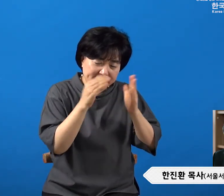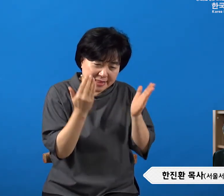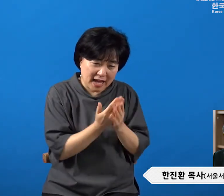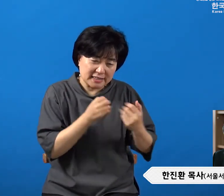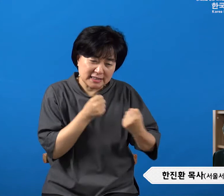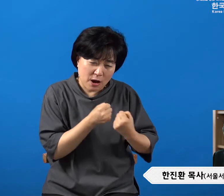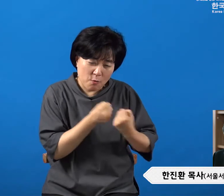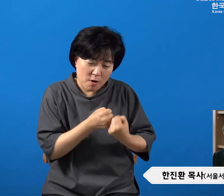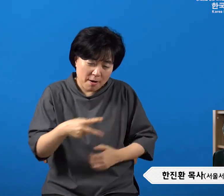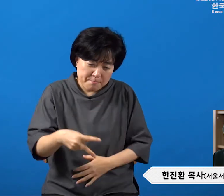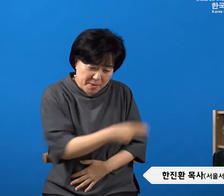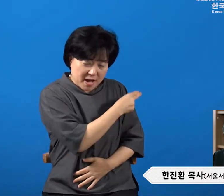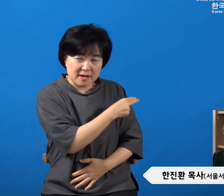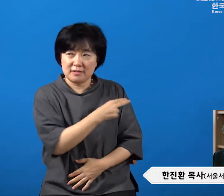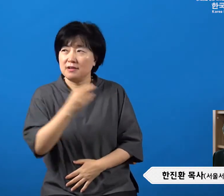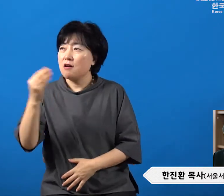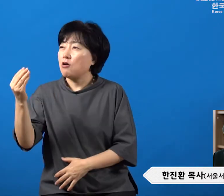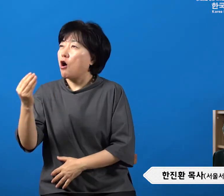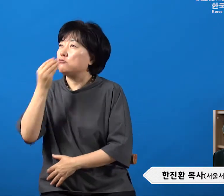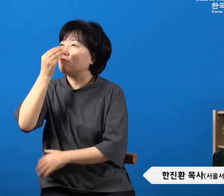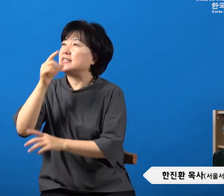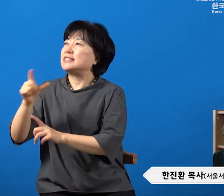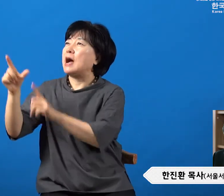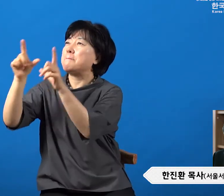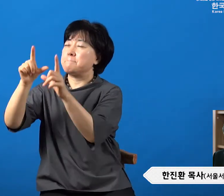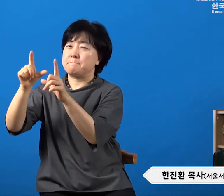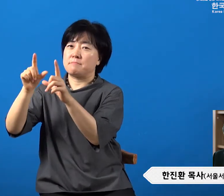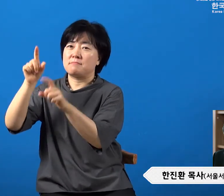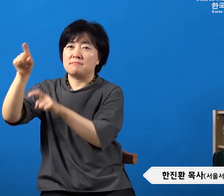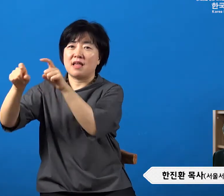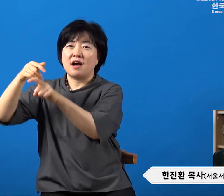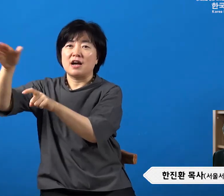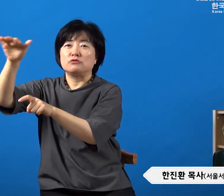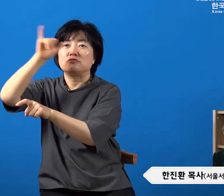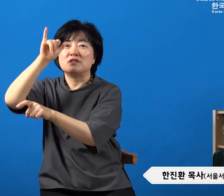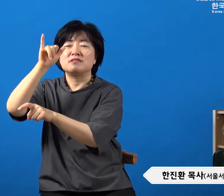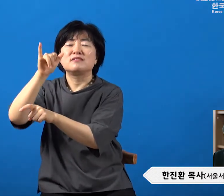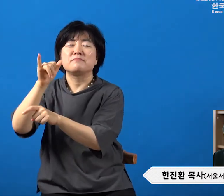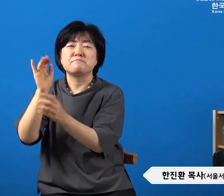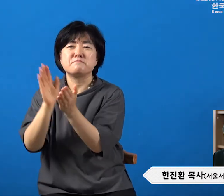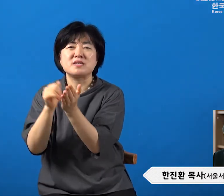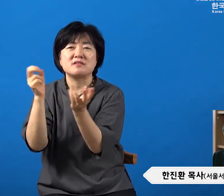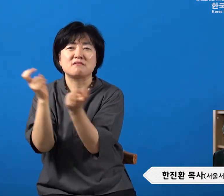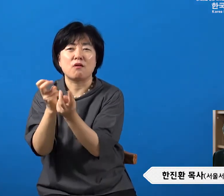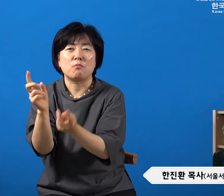거룩한 삶으로 나아가는 그런 능력을 우리가 어디서 받을 수 있습니까? 그게 중요하겠죠.